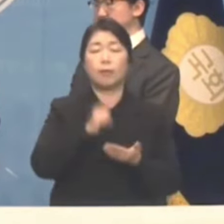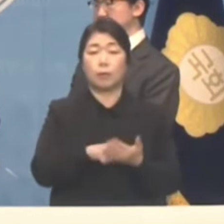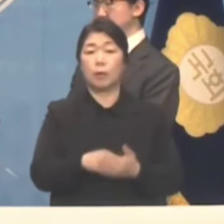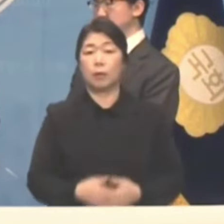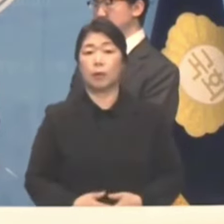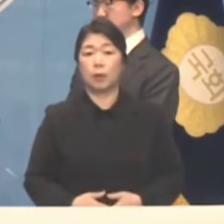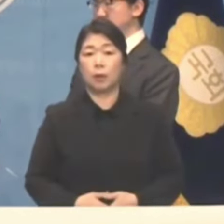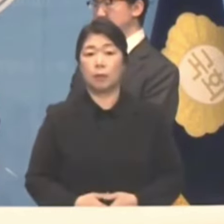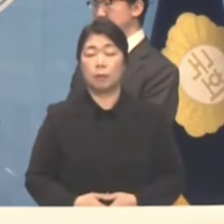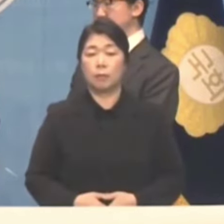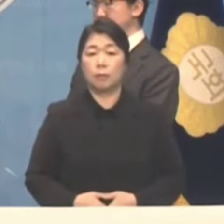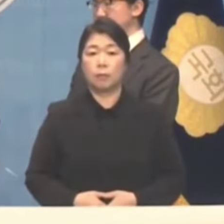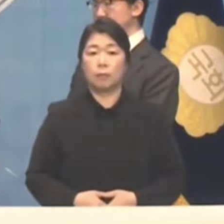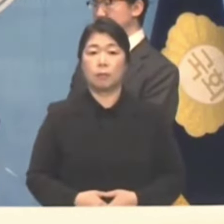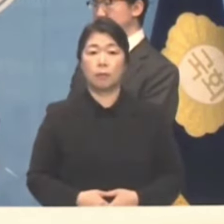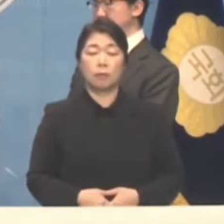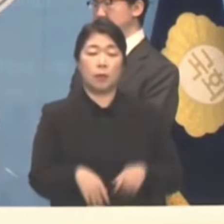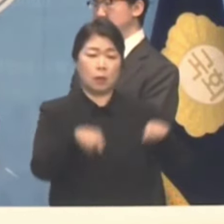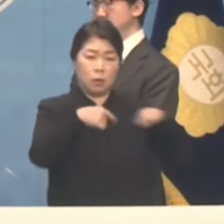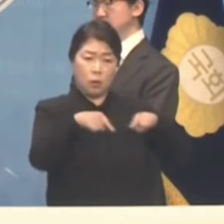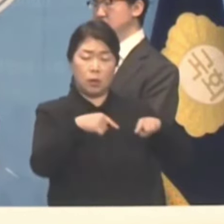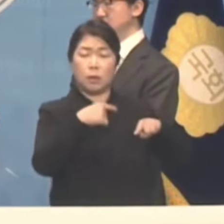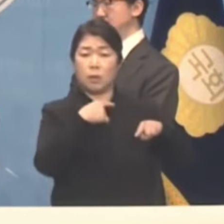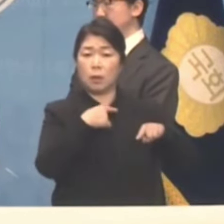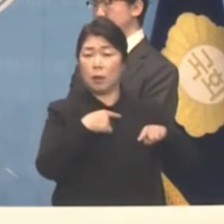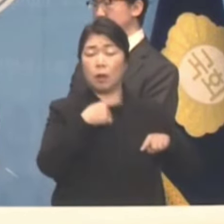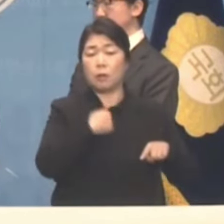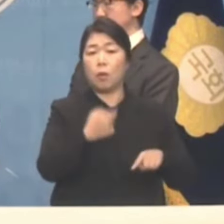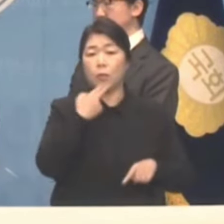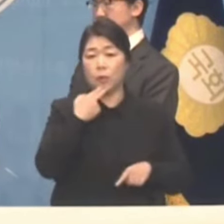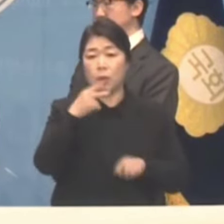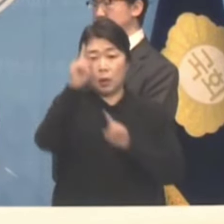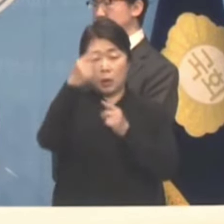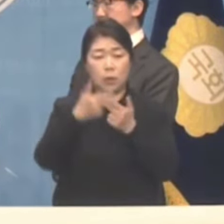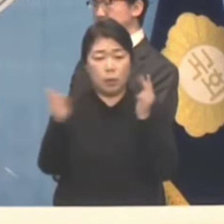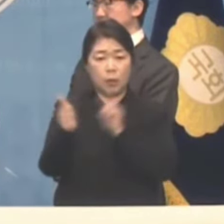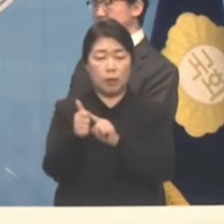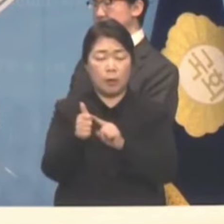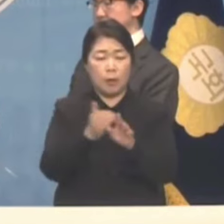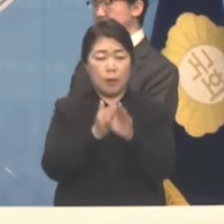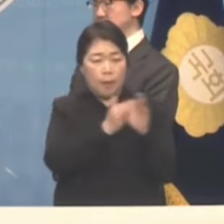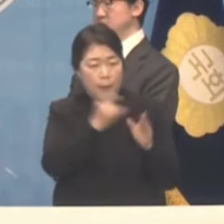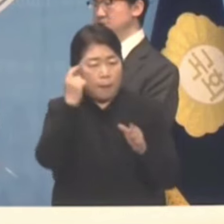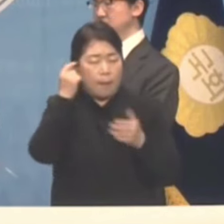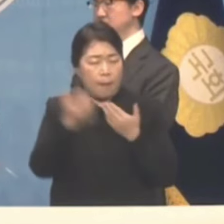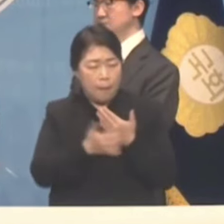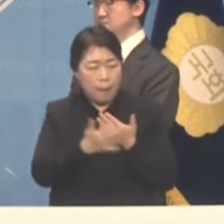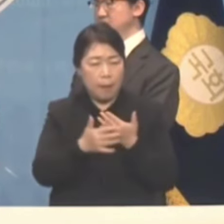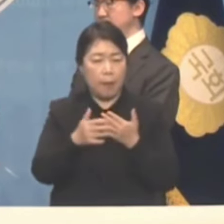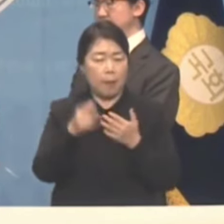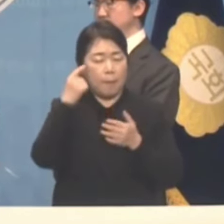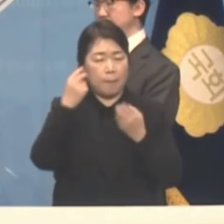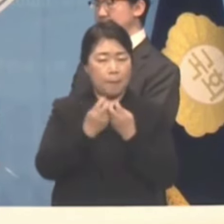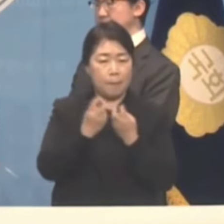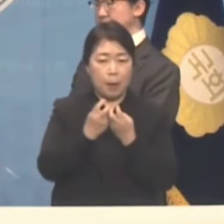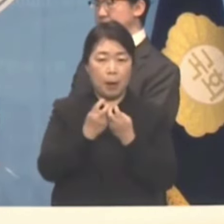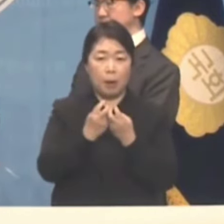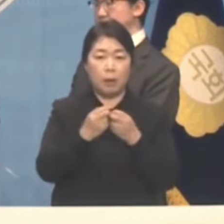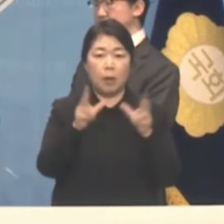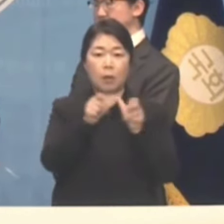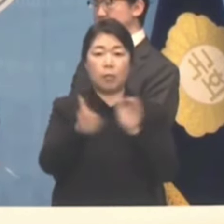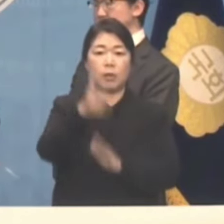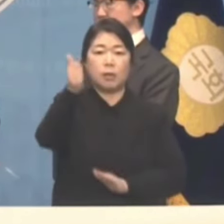족보도 없는 정치 족보도 없던 이재 원의 성남시장이 된